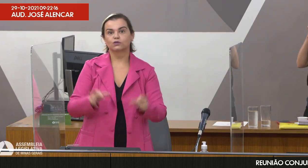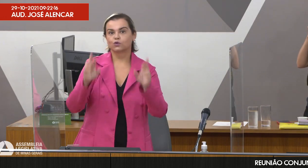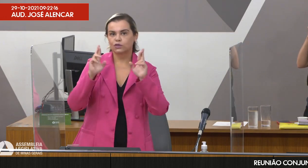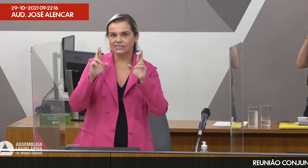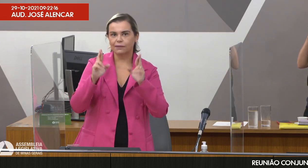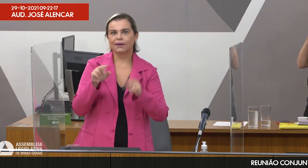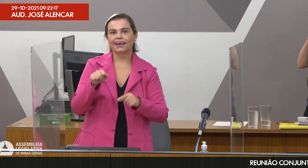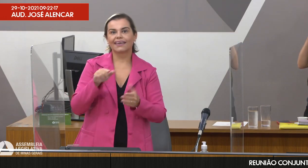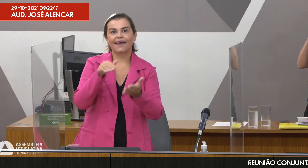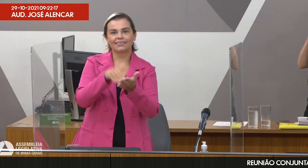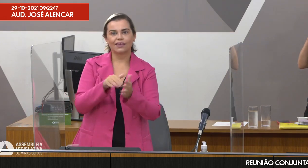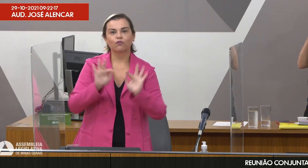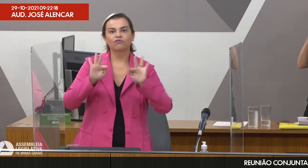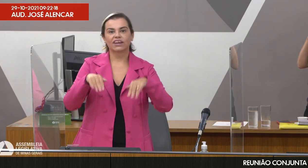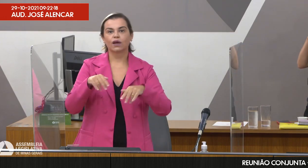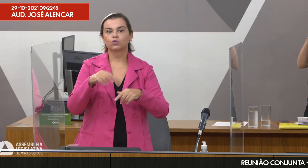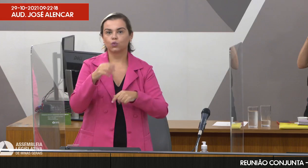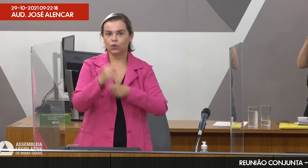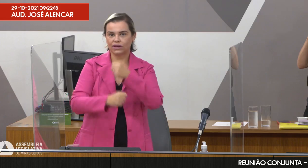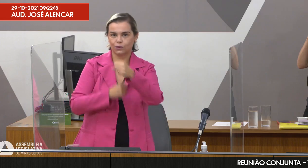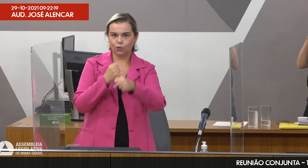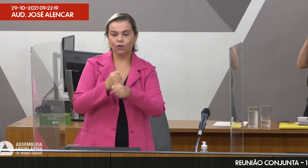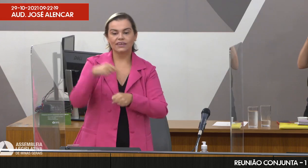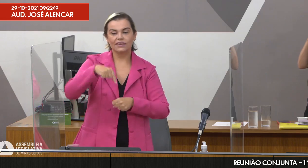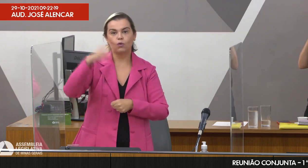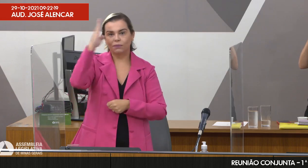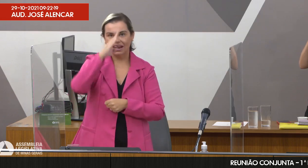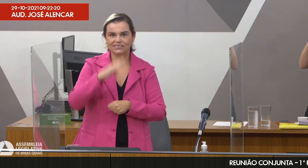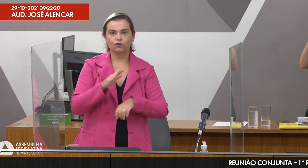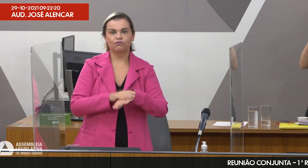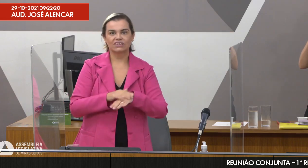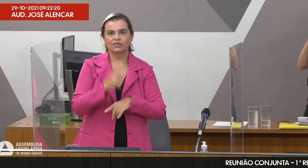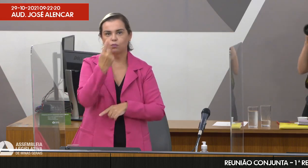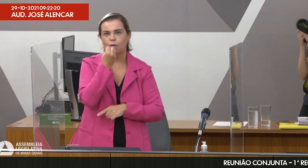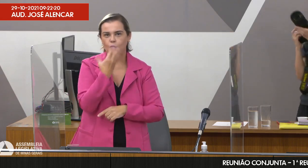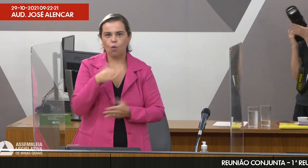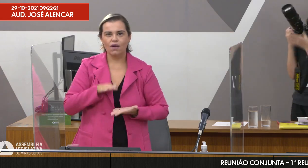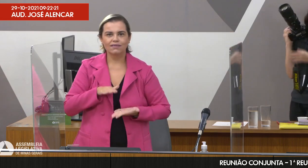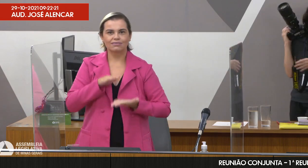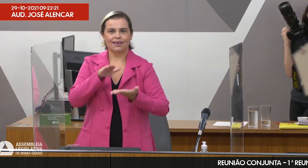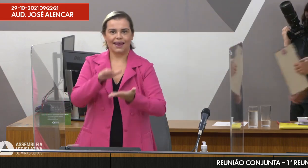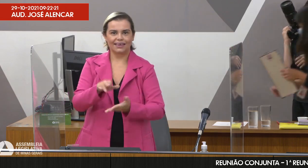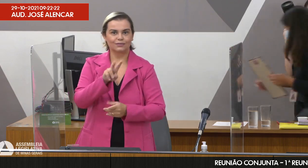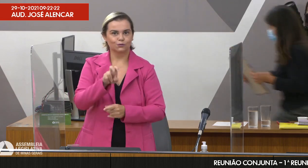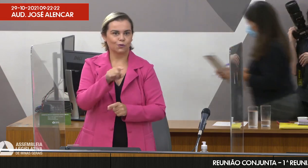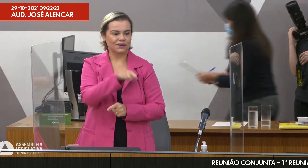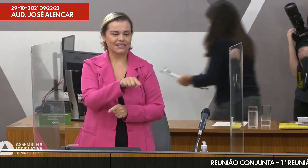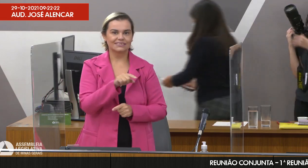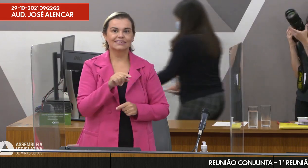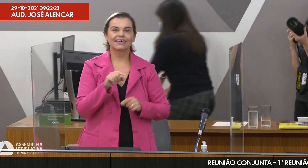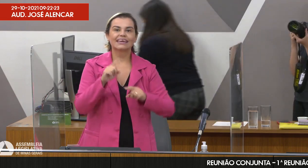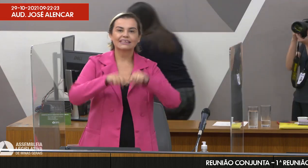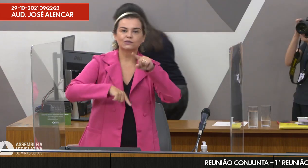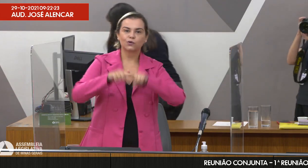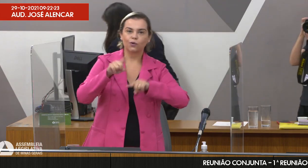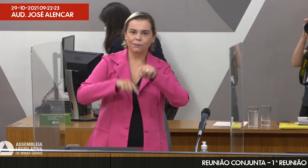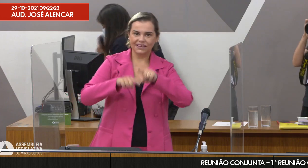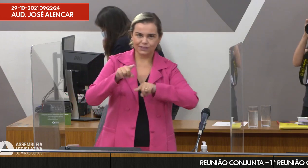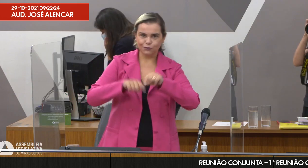esse documento. Estamos torcendo para que, até o final deste ano, façamos essa